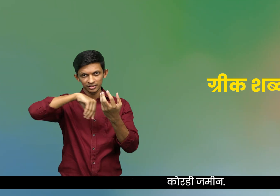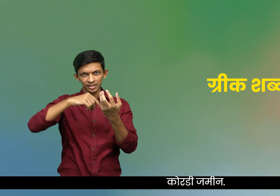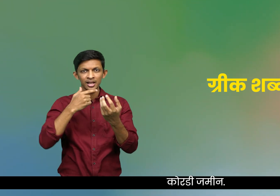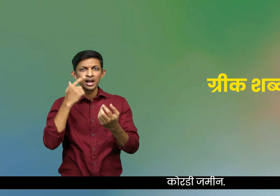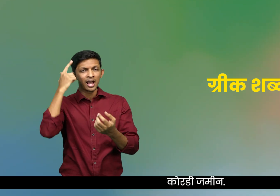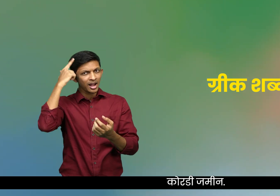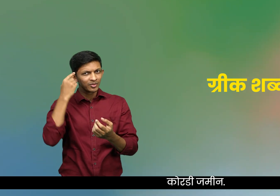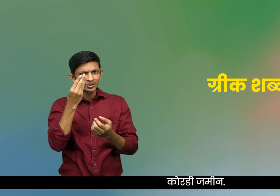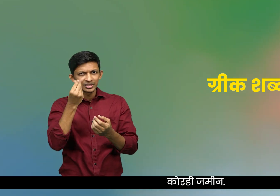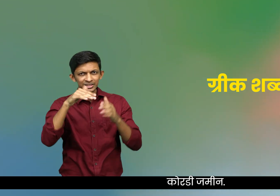कोरडी जमीन.